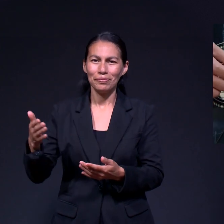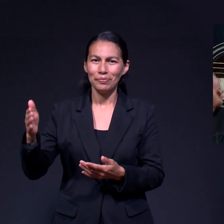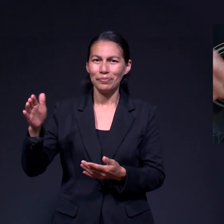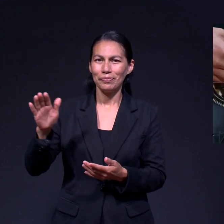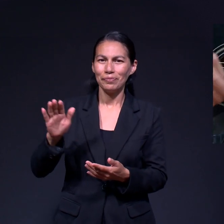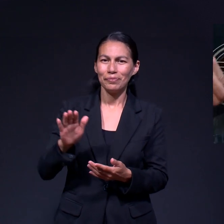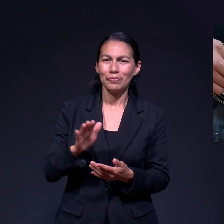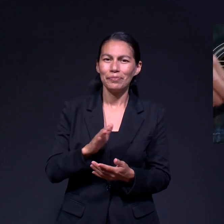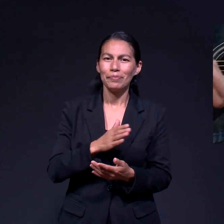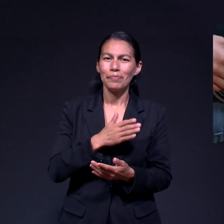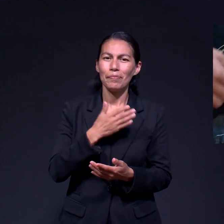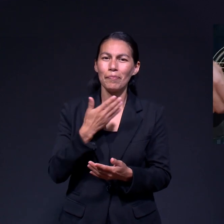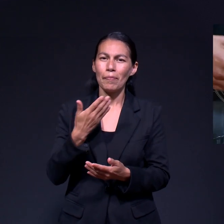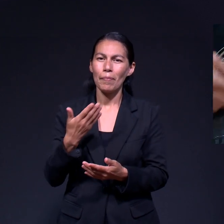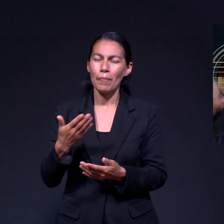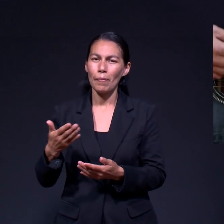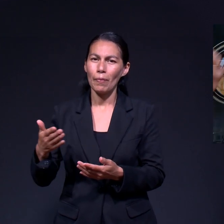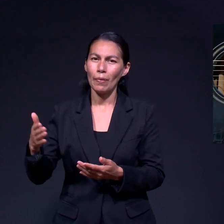Jehová